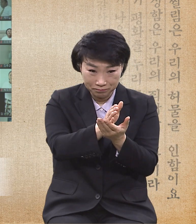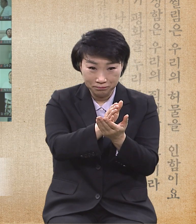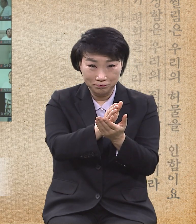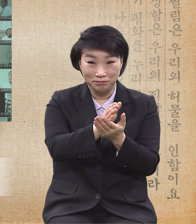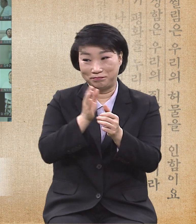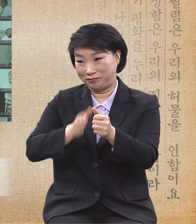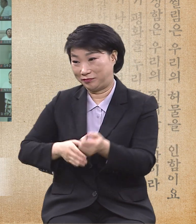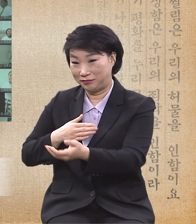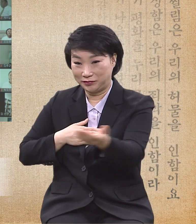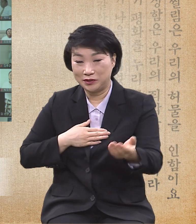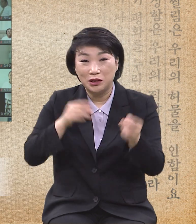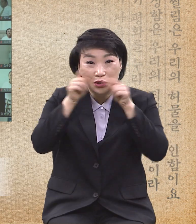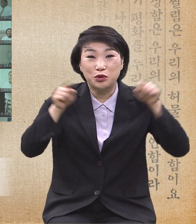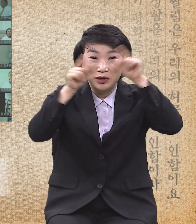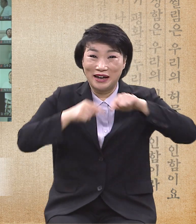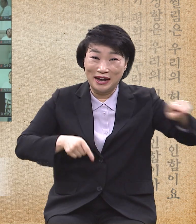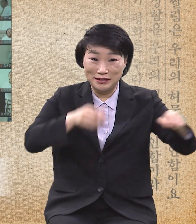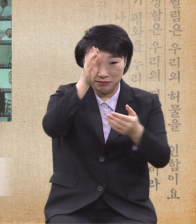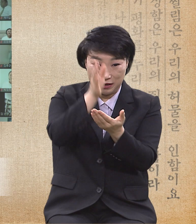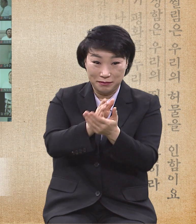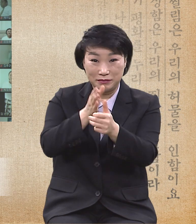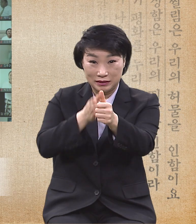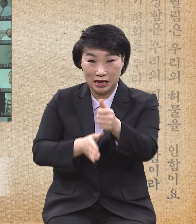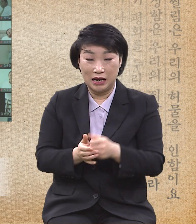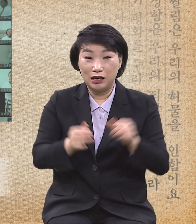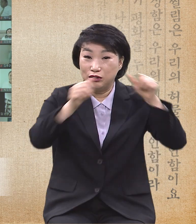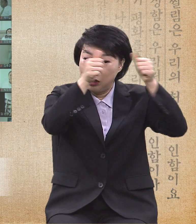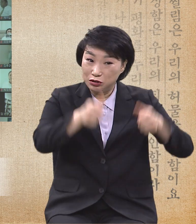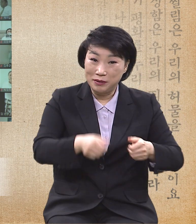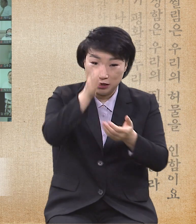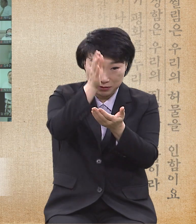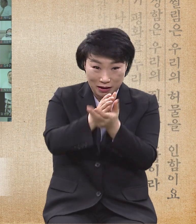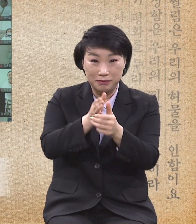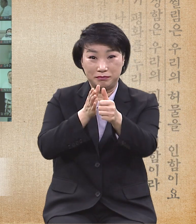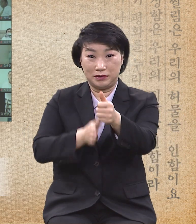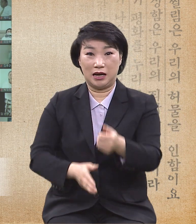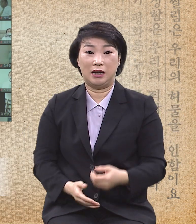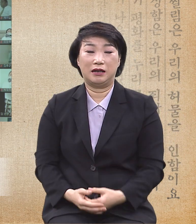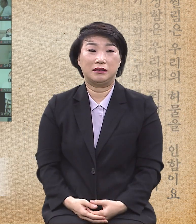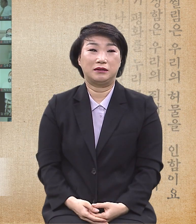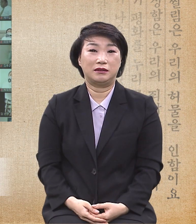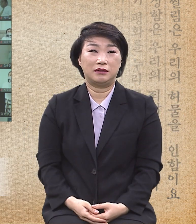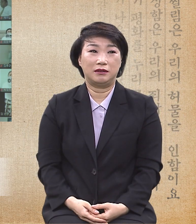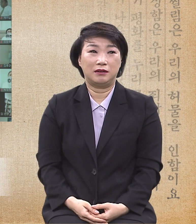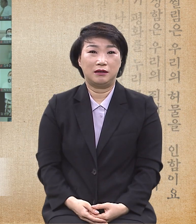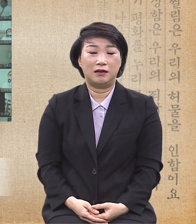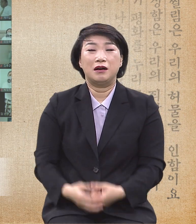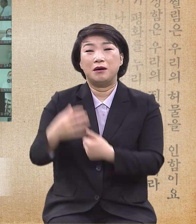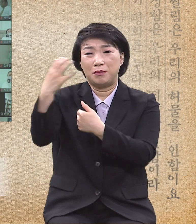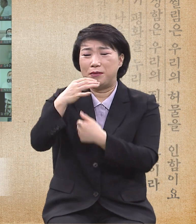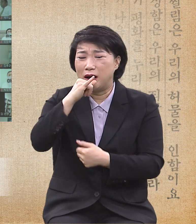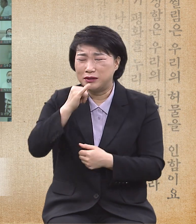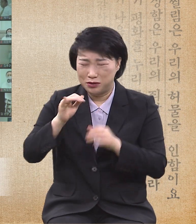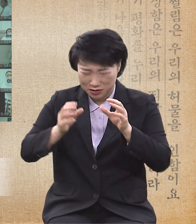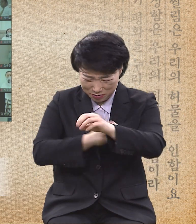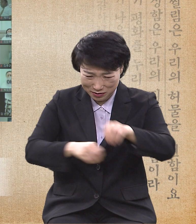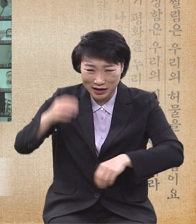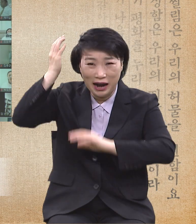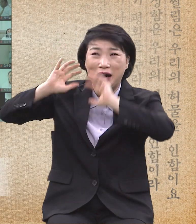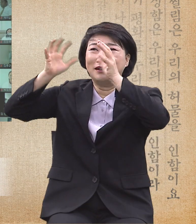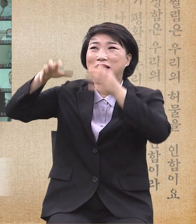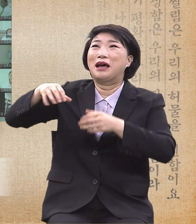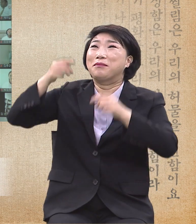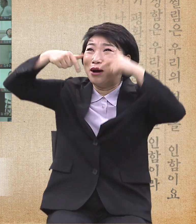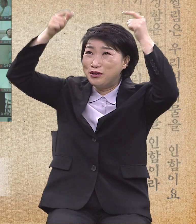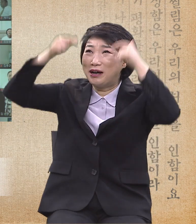말자, 지옥 가지 말자, 우상 숭배하지 말자, 핍박이 있으면 하늘에 멸류관과